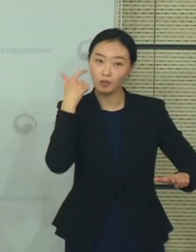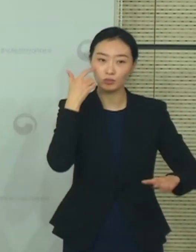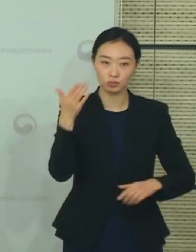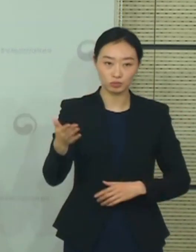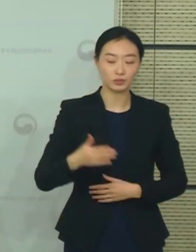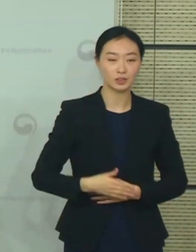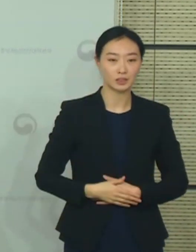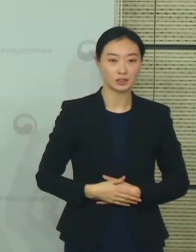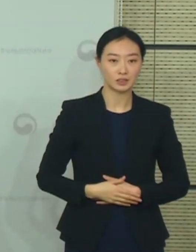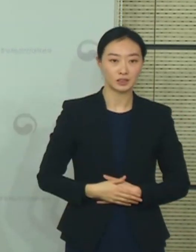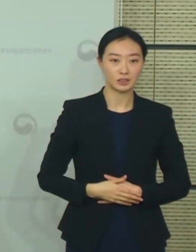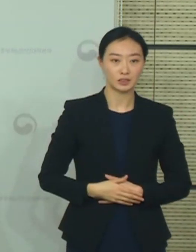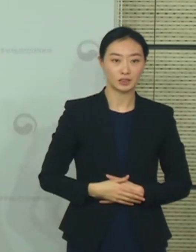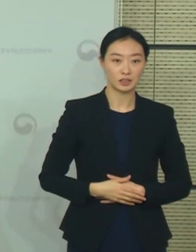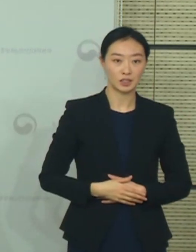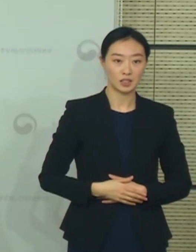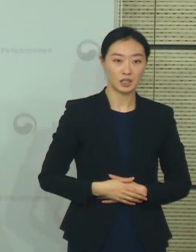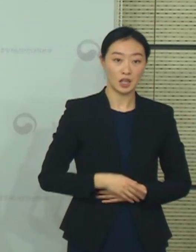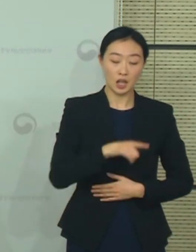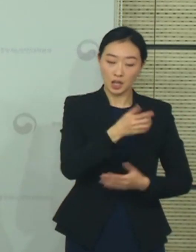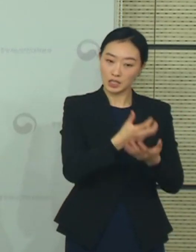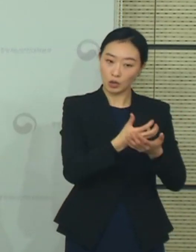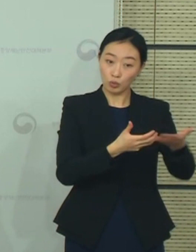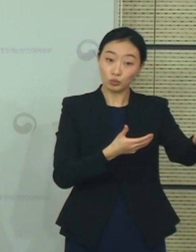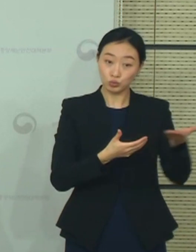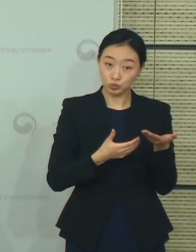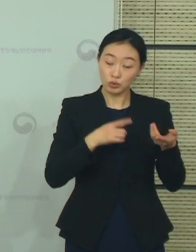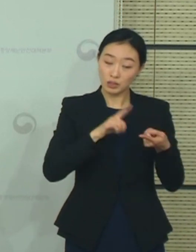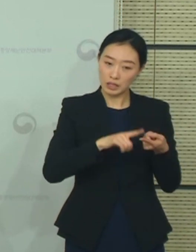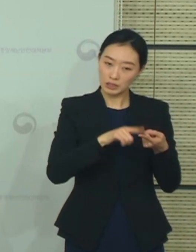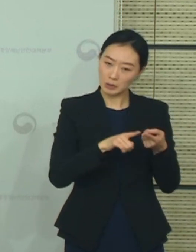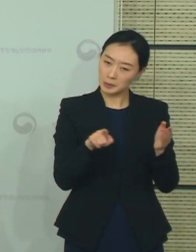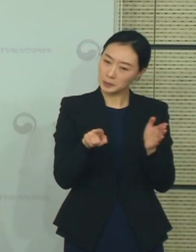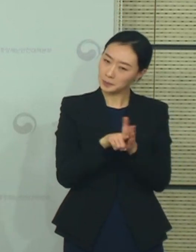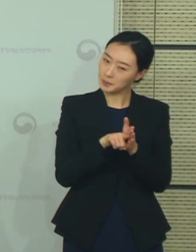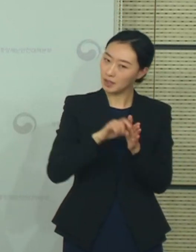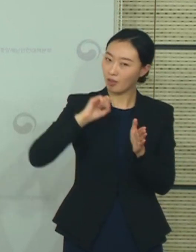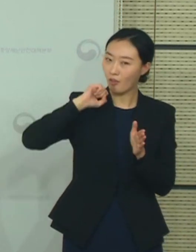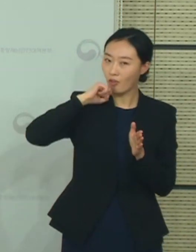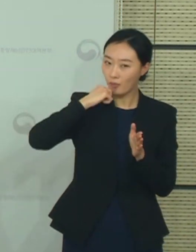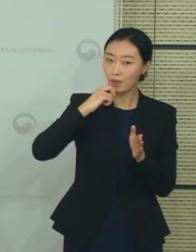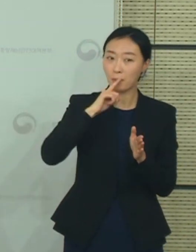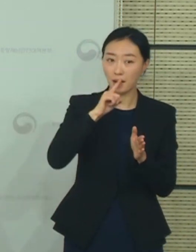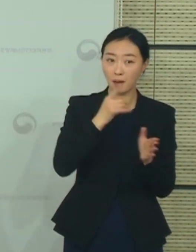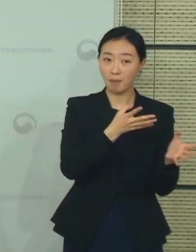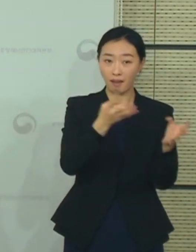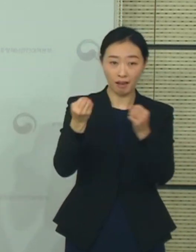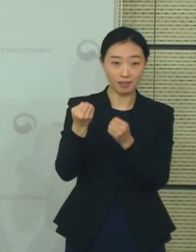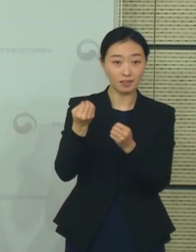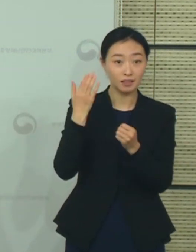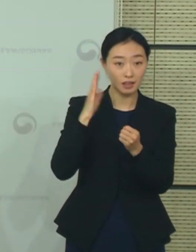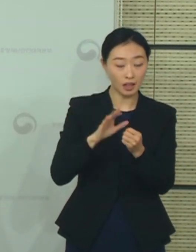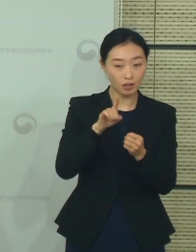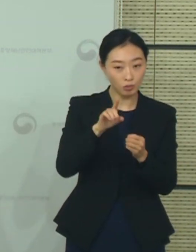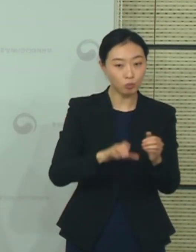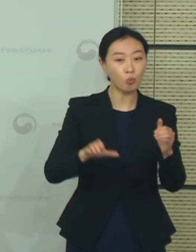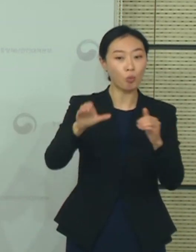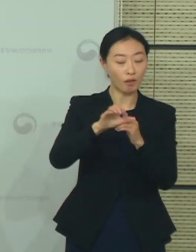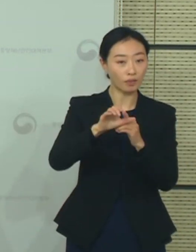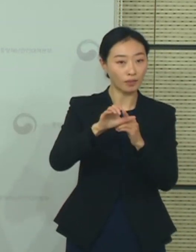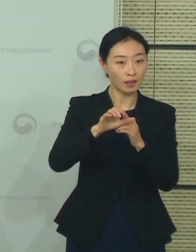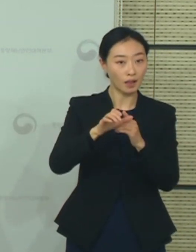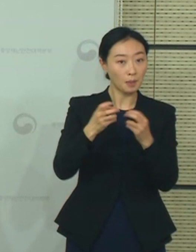부탁드리고요. 그리고 이들 자료 제출에 좀 신빙성이 떨어진다라는 지적도 나오고 있는데 이를 보완할 대책은 마련하고 있는지